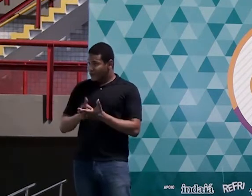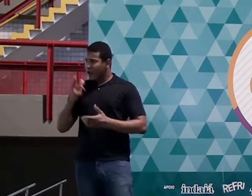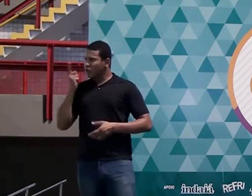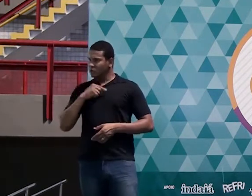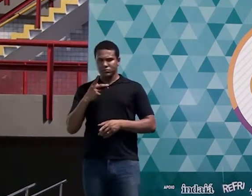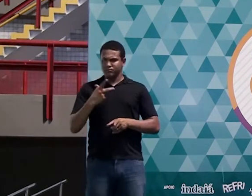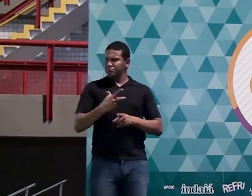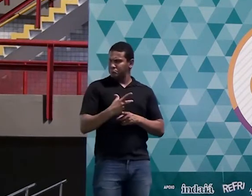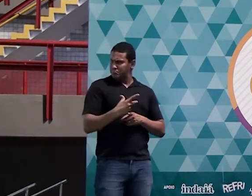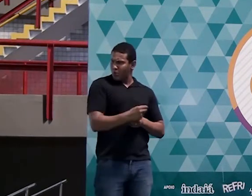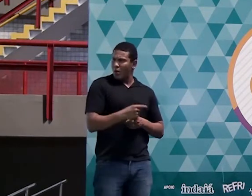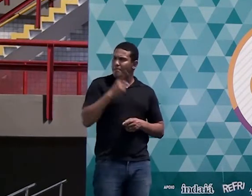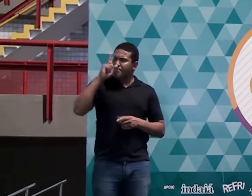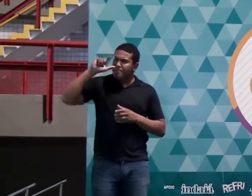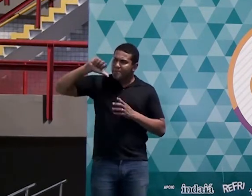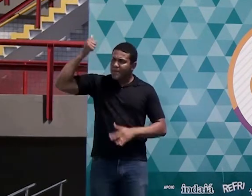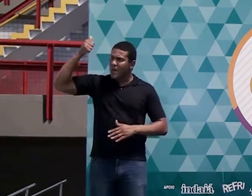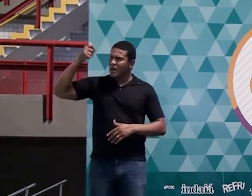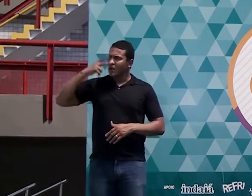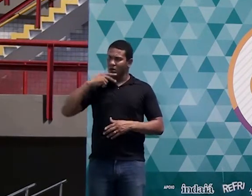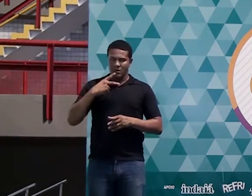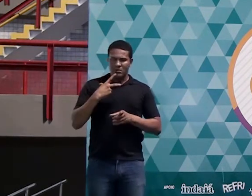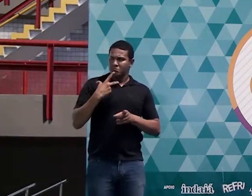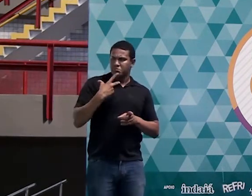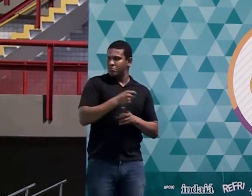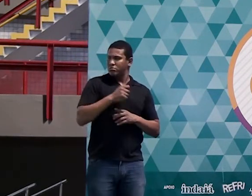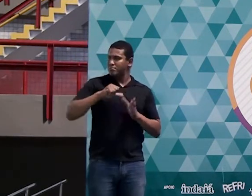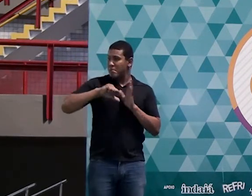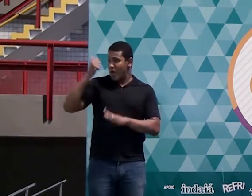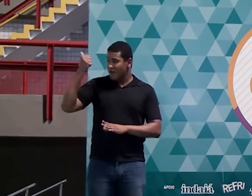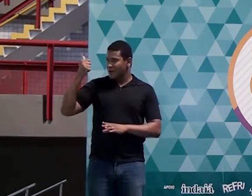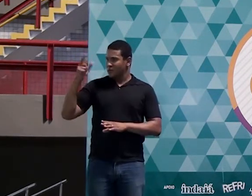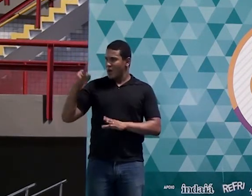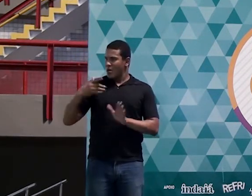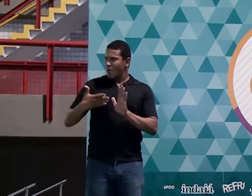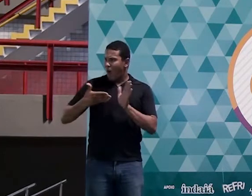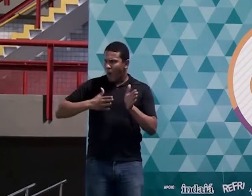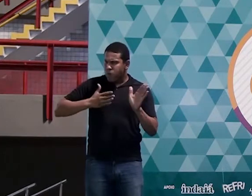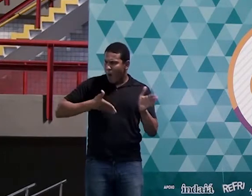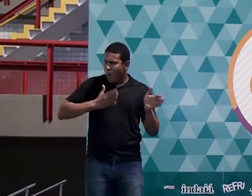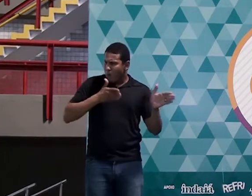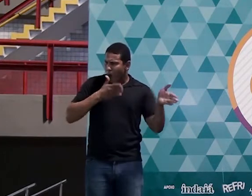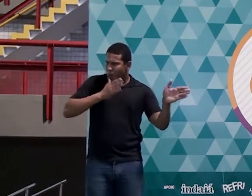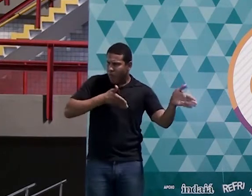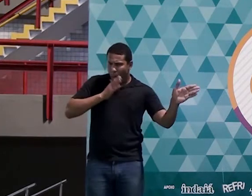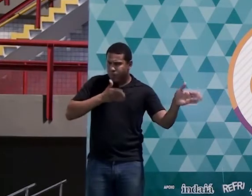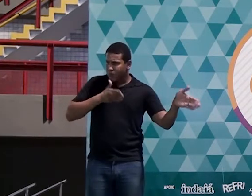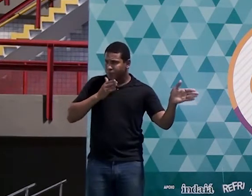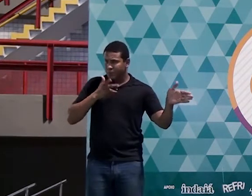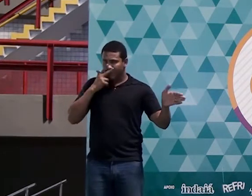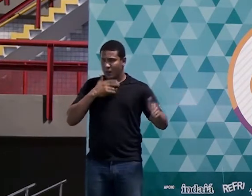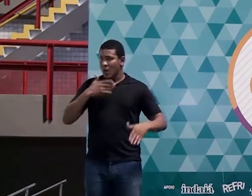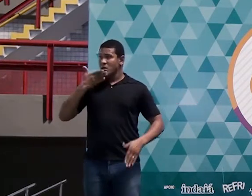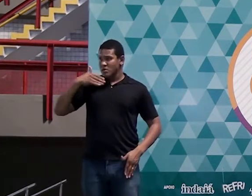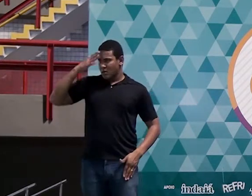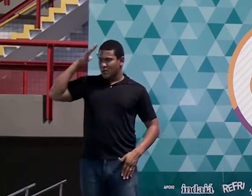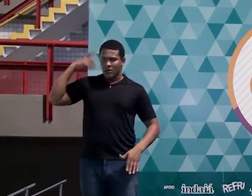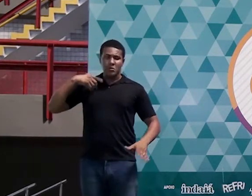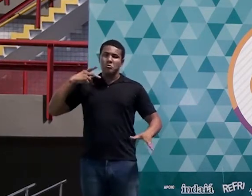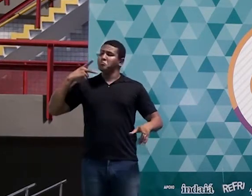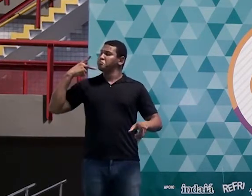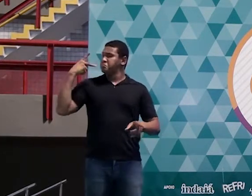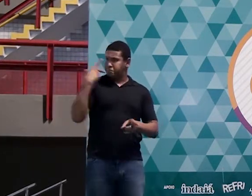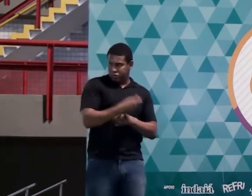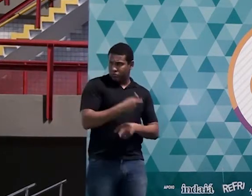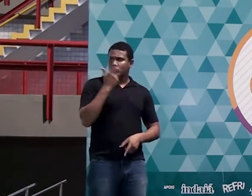onde a Europa venceu a guerra. Quando ela foi pela primeira vez oficialmente. Vence, faz até um